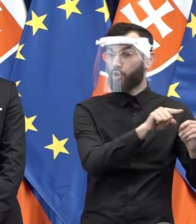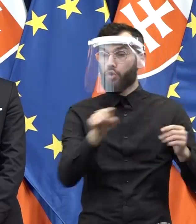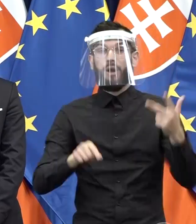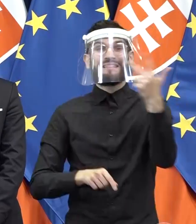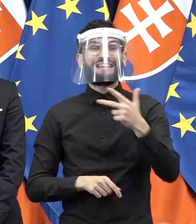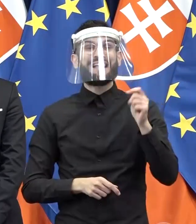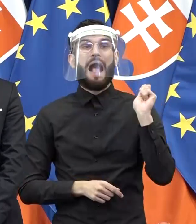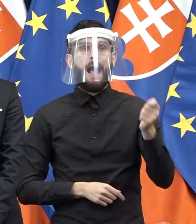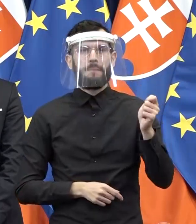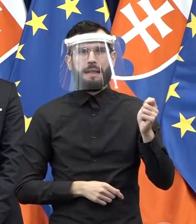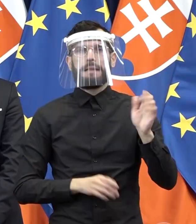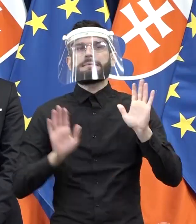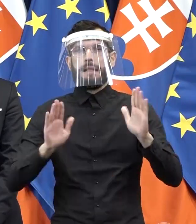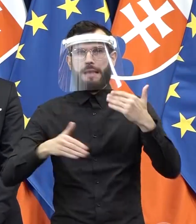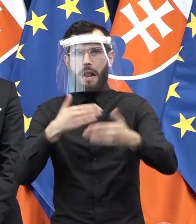apríla predbežne.